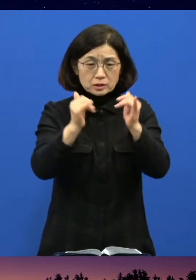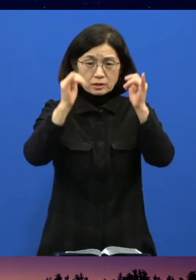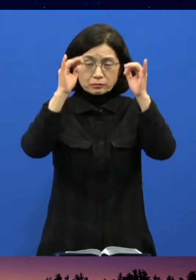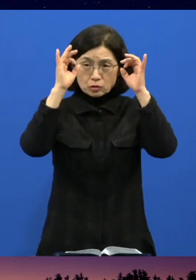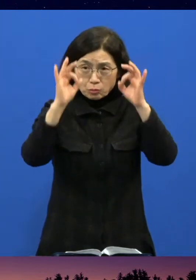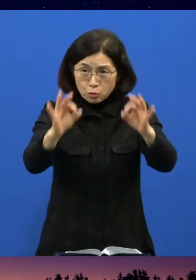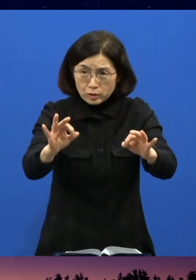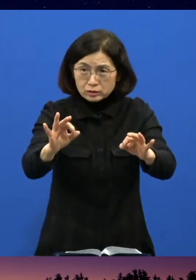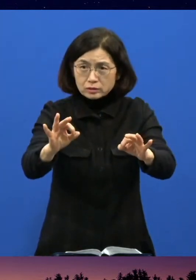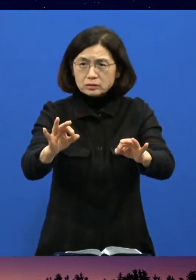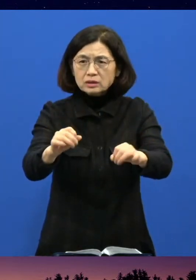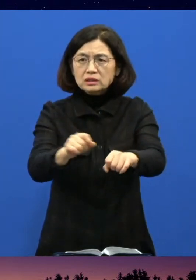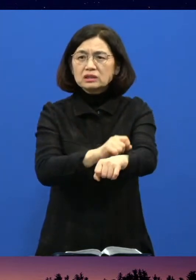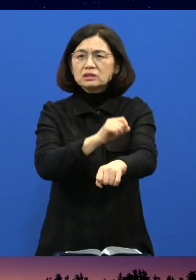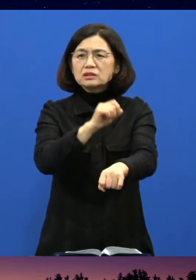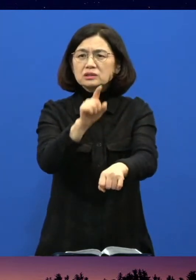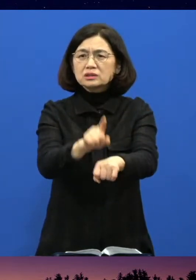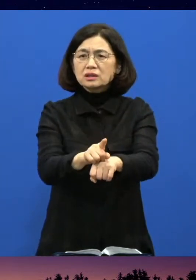마음이 떨어지는 거예요.